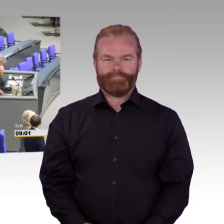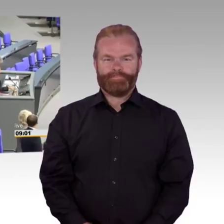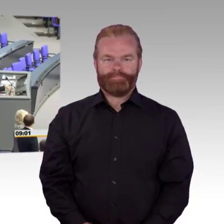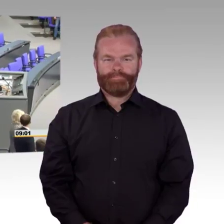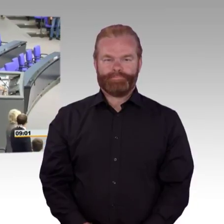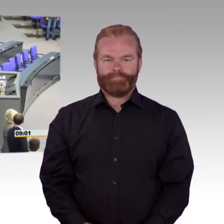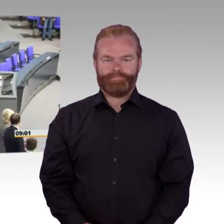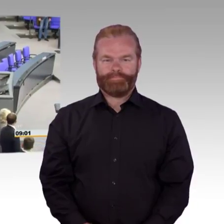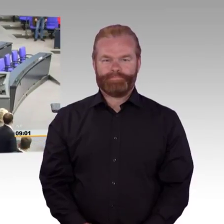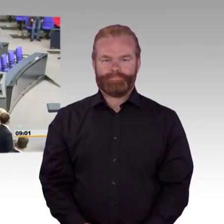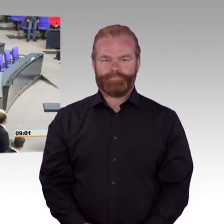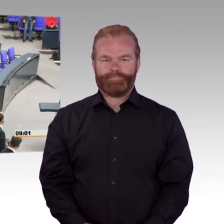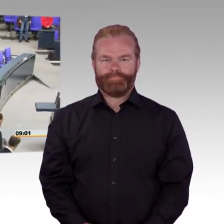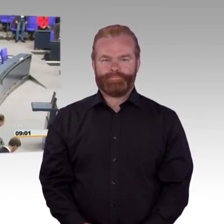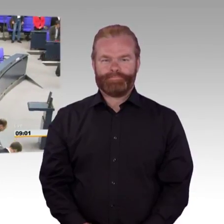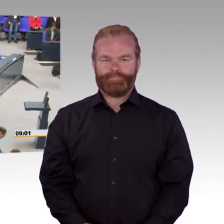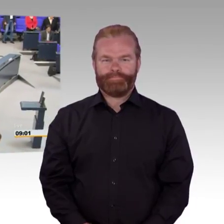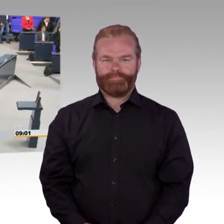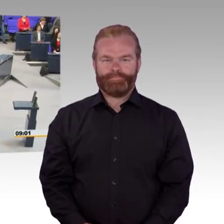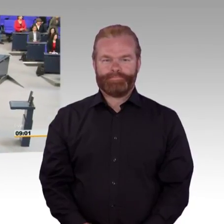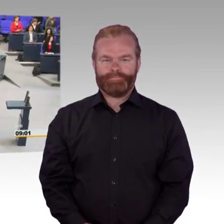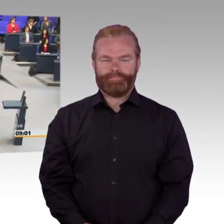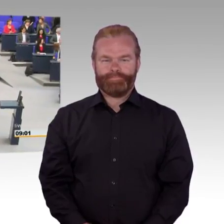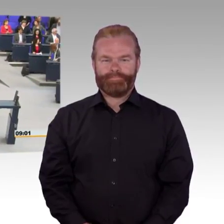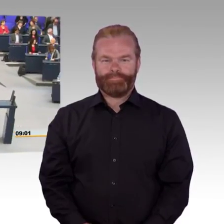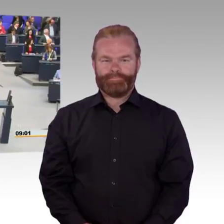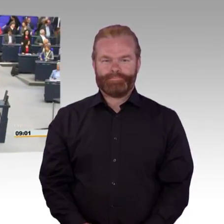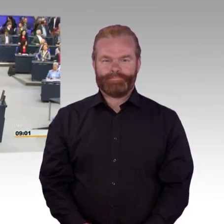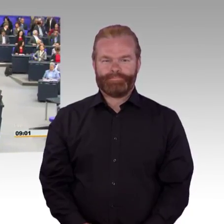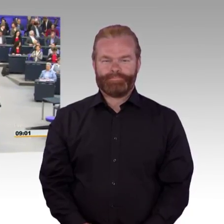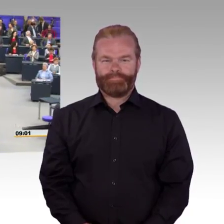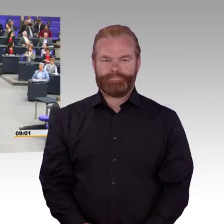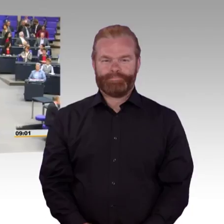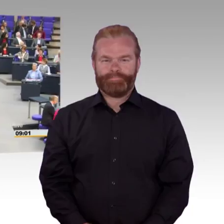Guten Morgen, liebe Kolleginnen und Kollegen. Bitte nehmen Sie Platz.